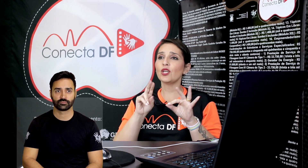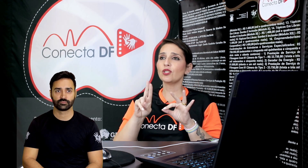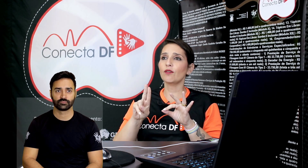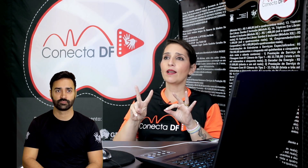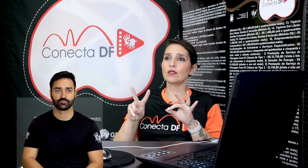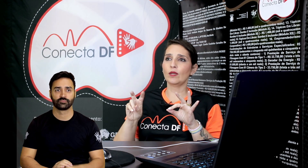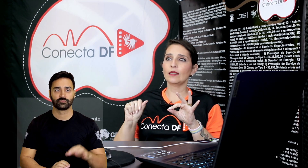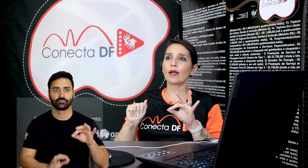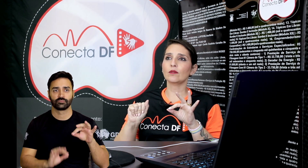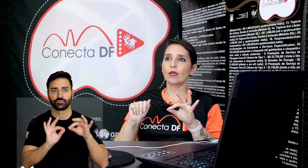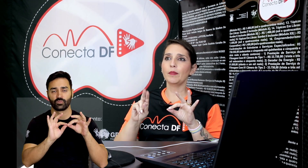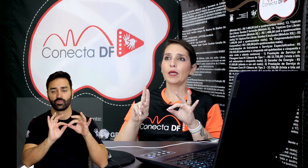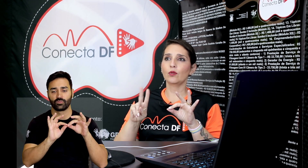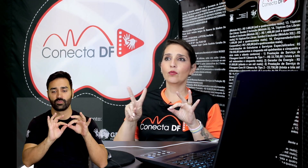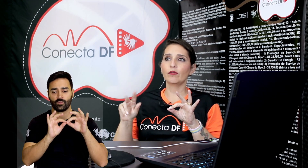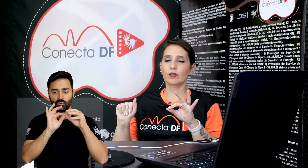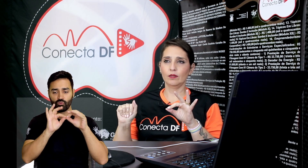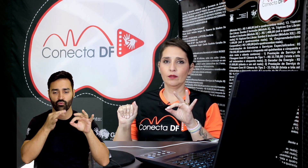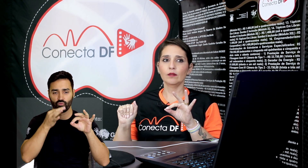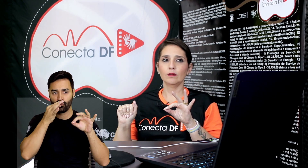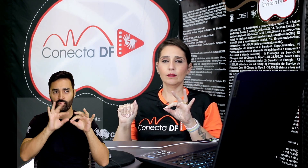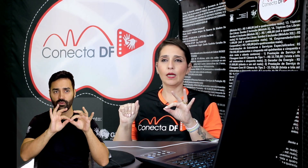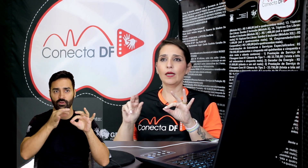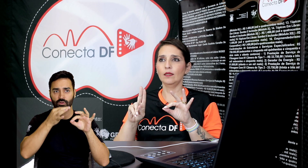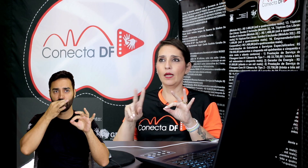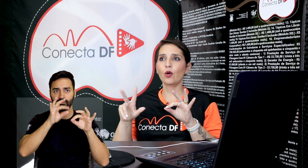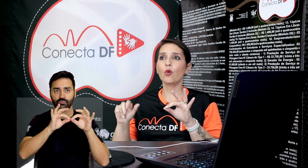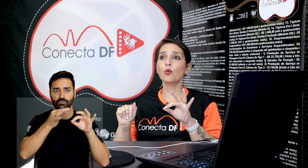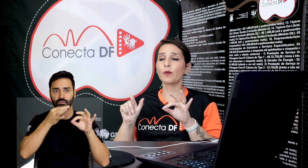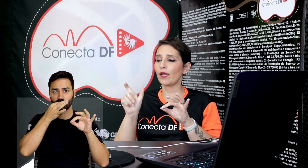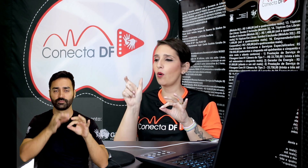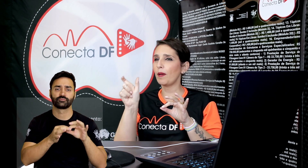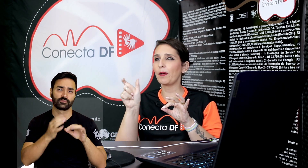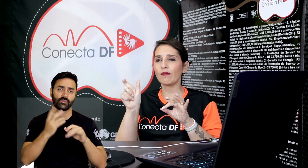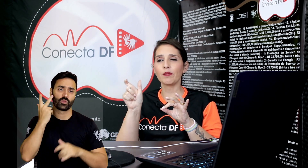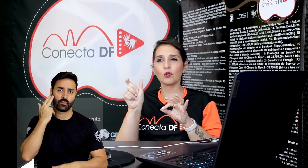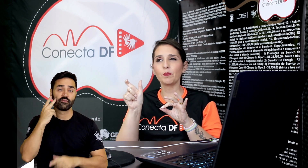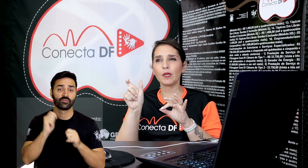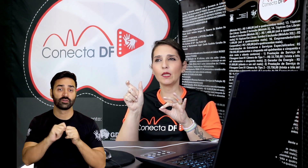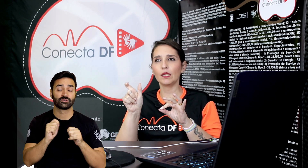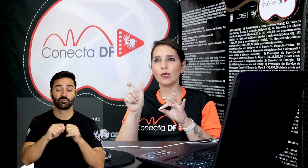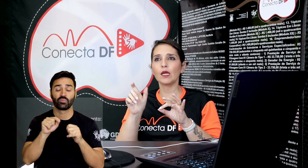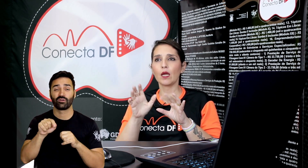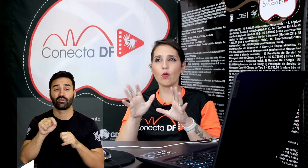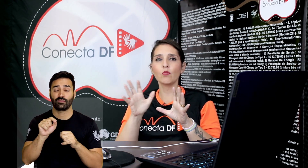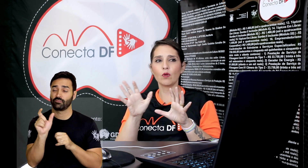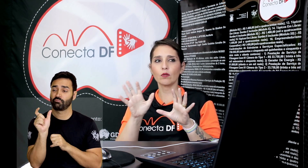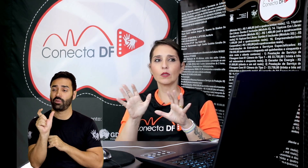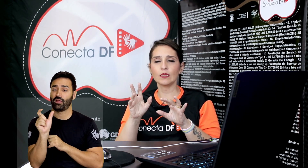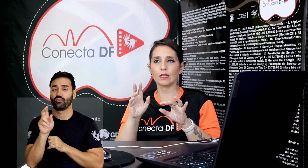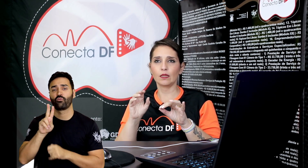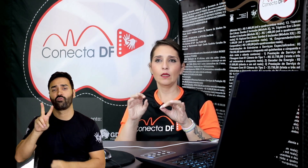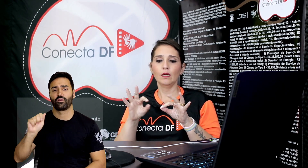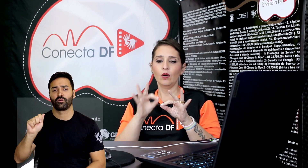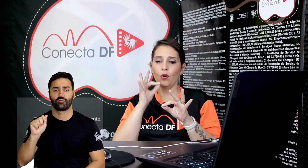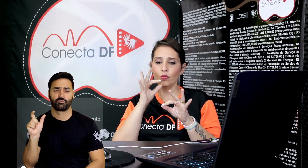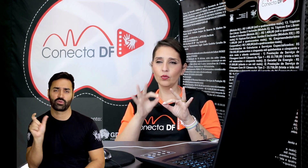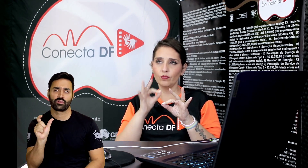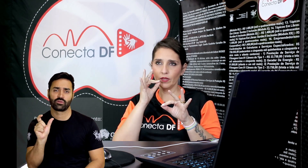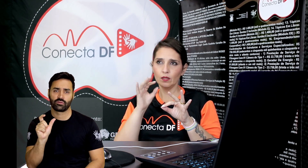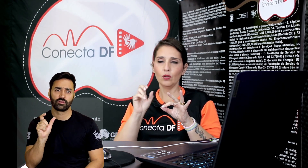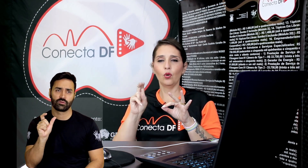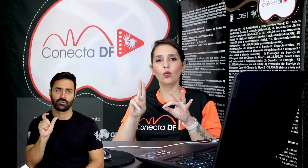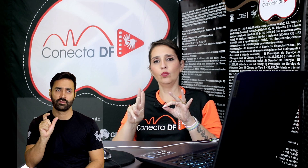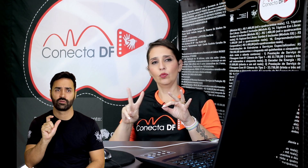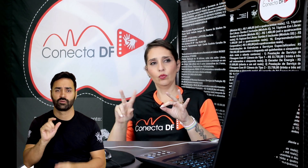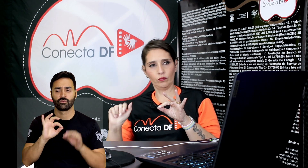Tem gente que faz soletrado também, uva, tá? É comum, porque como a palavra é muito pequenininha, é comum acontecer. Ou